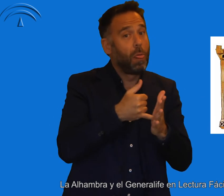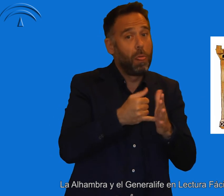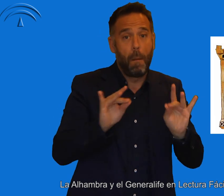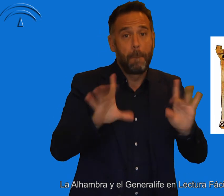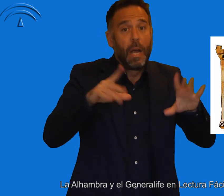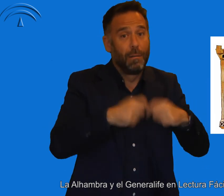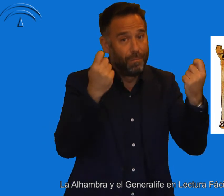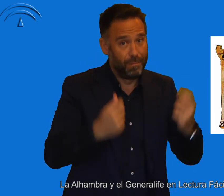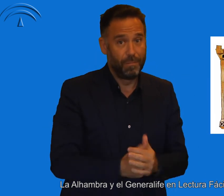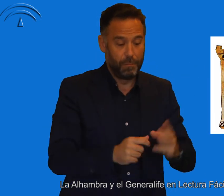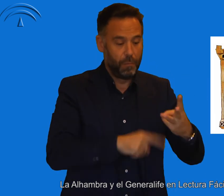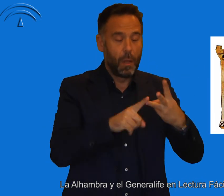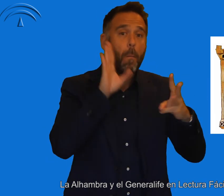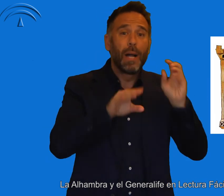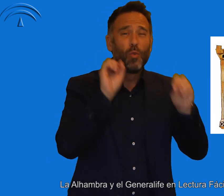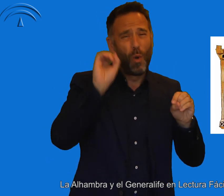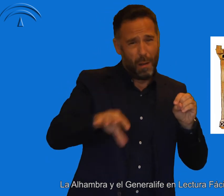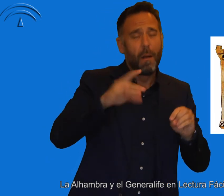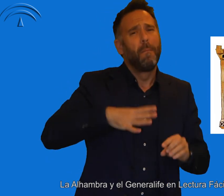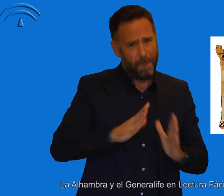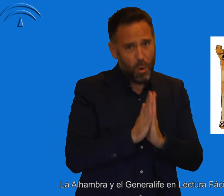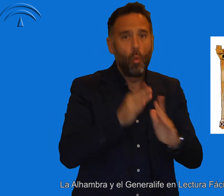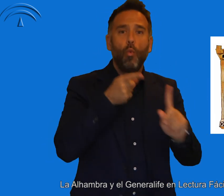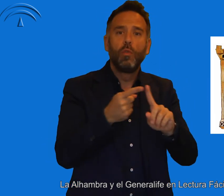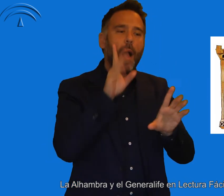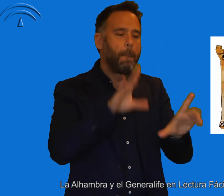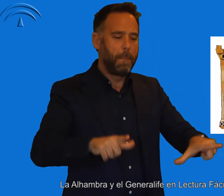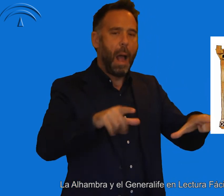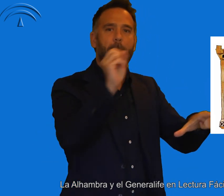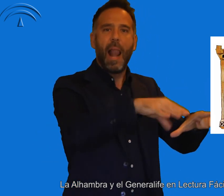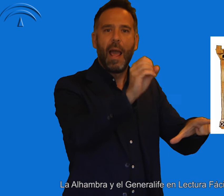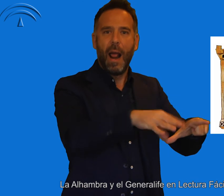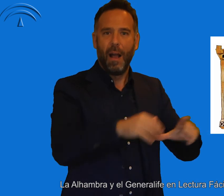fácilmente. Tirar basura al suelo, por favor. Utiliza las papeleras.